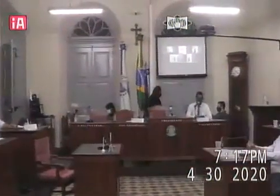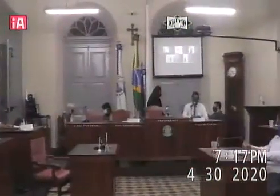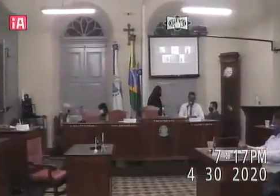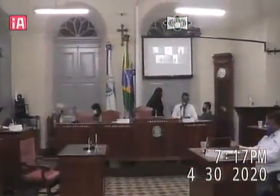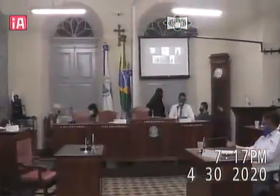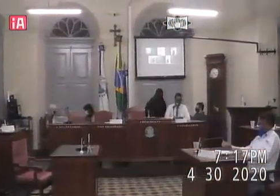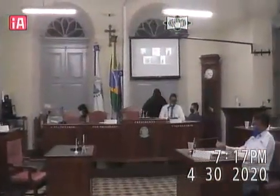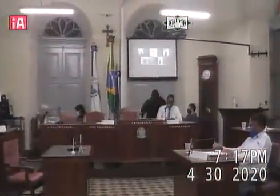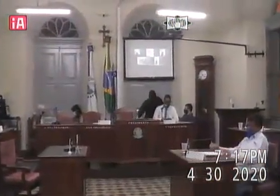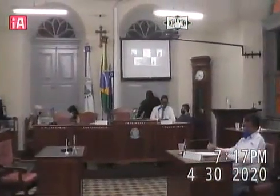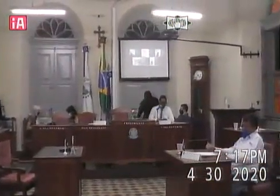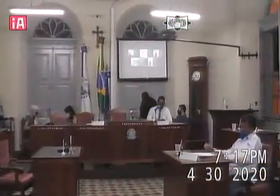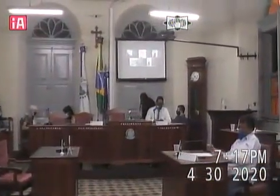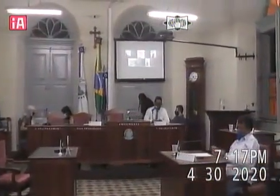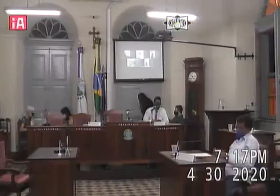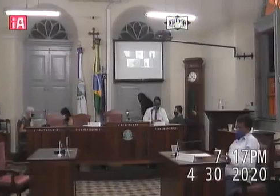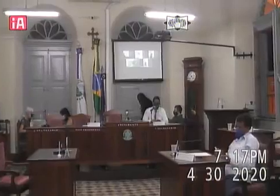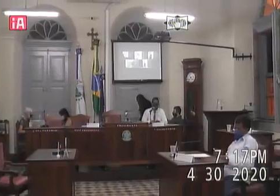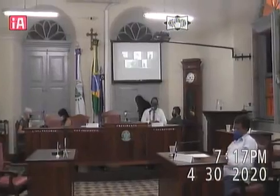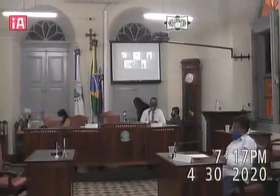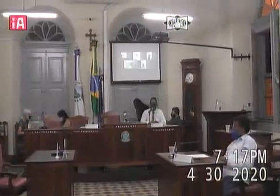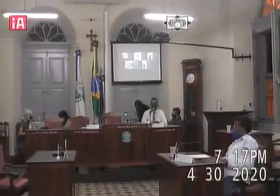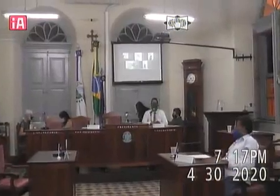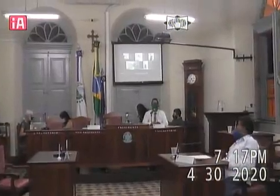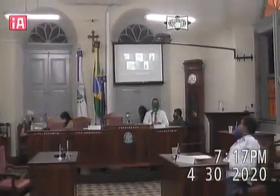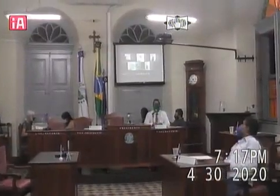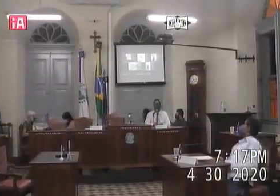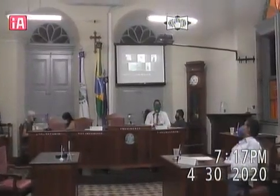está franqueada a Vossa Excelência. Rafael,